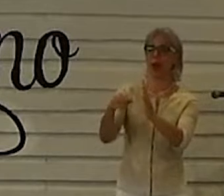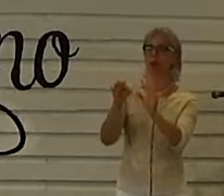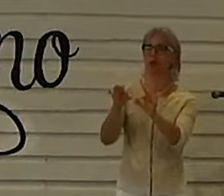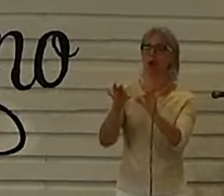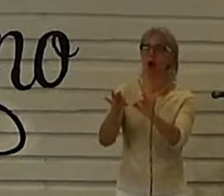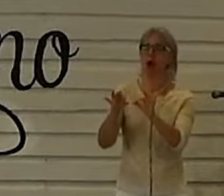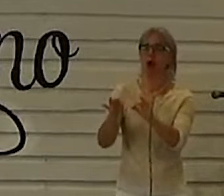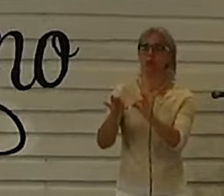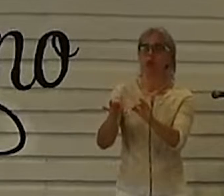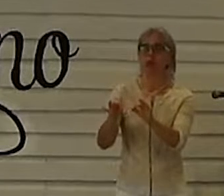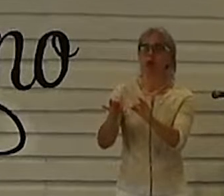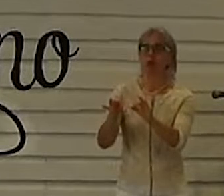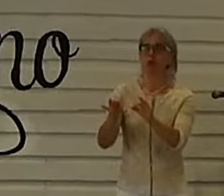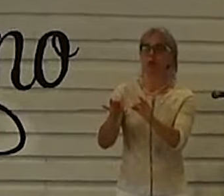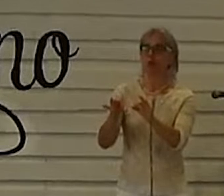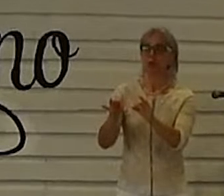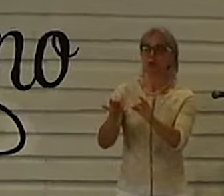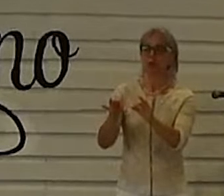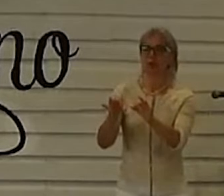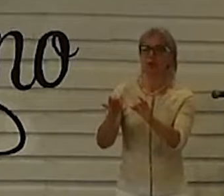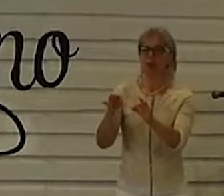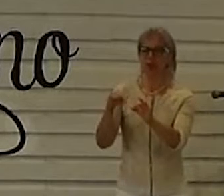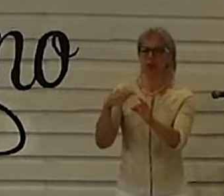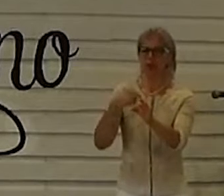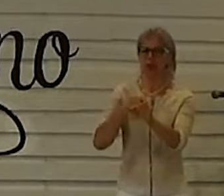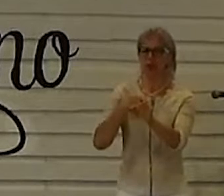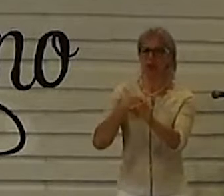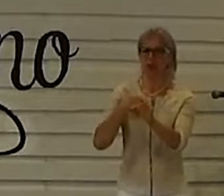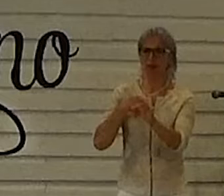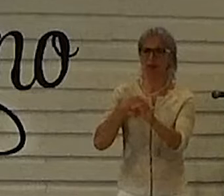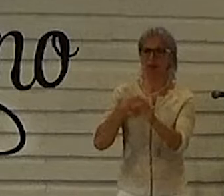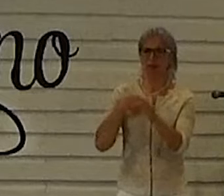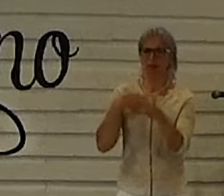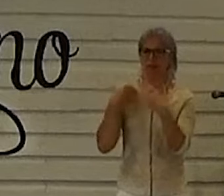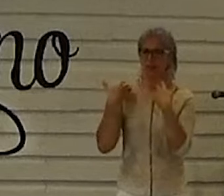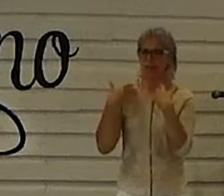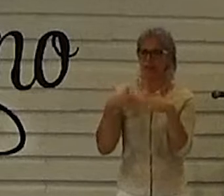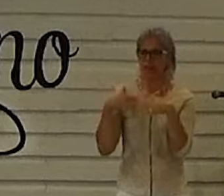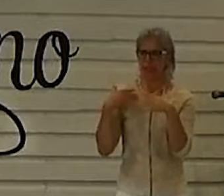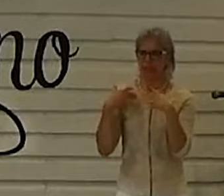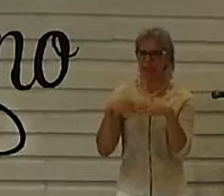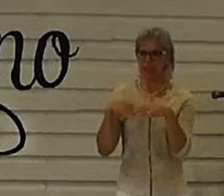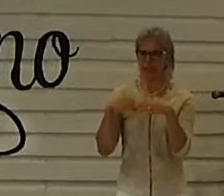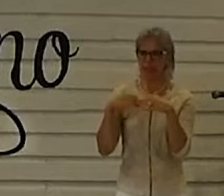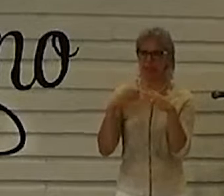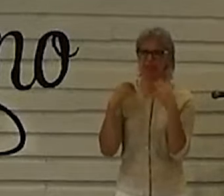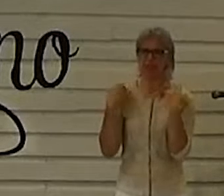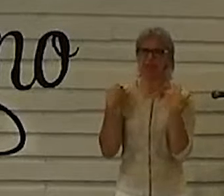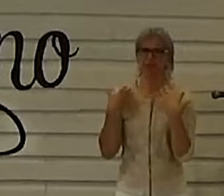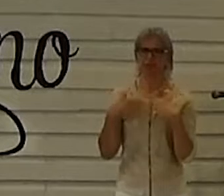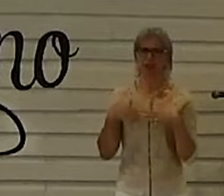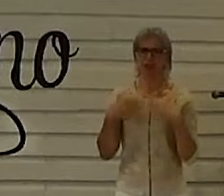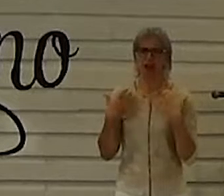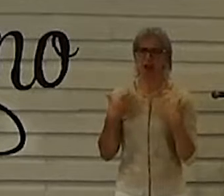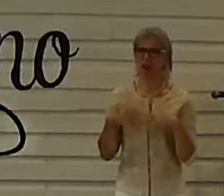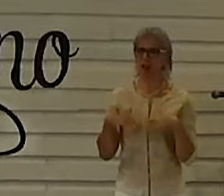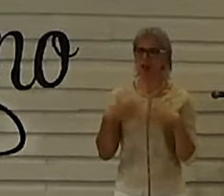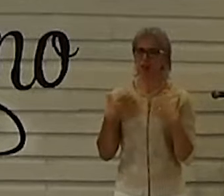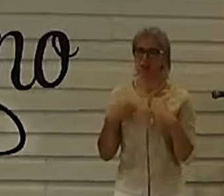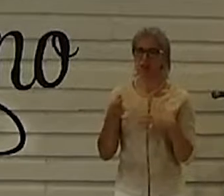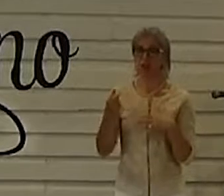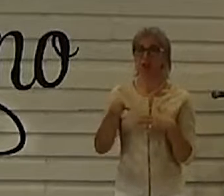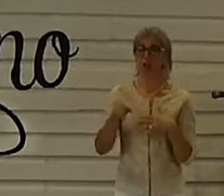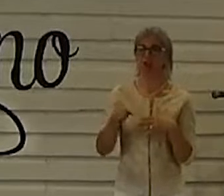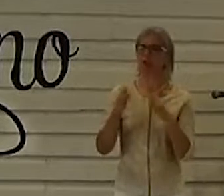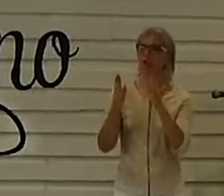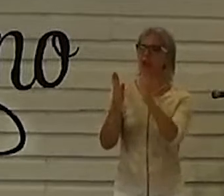faccio molta fatica, perché sono tutti in silenzio, pagati, nessuno parla. Io amo una